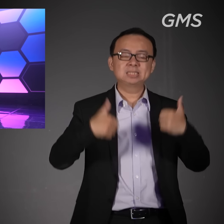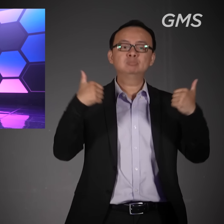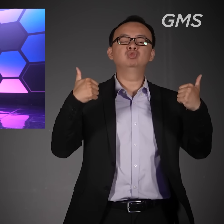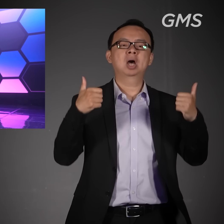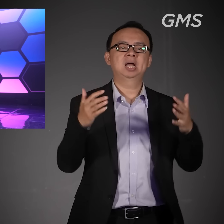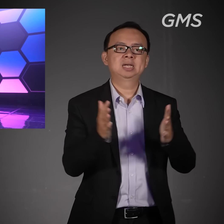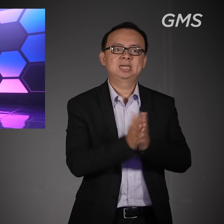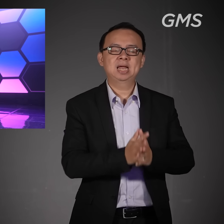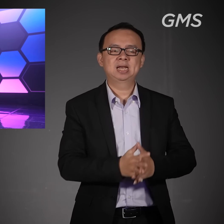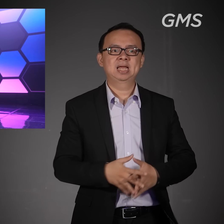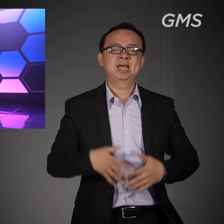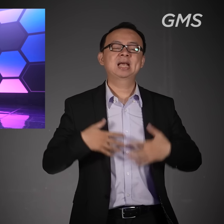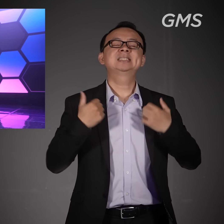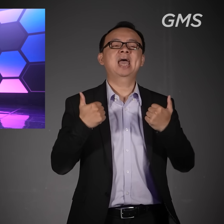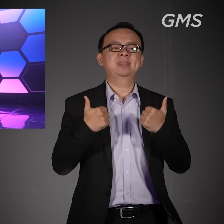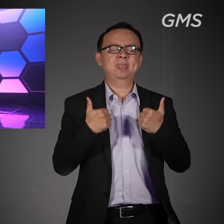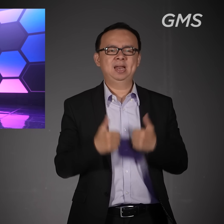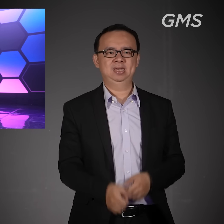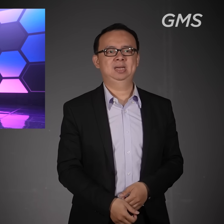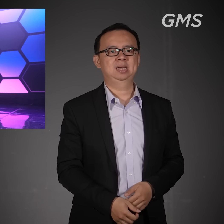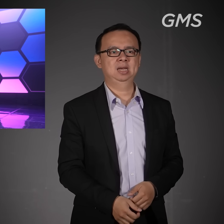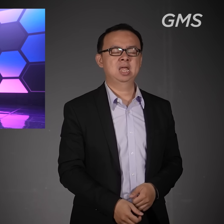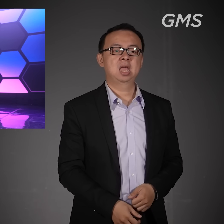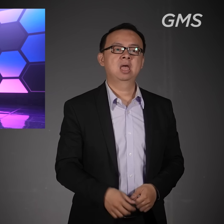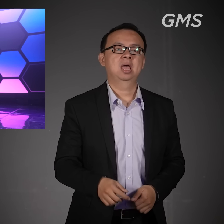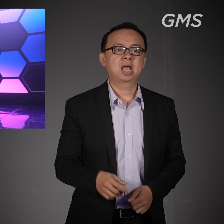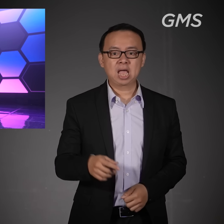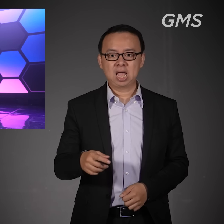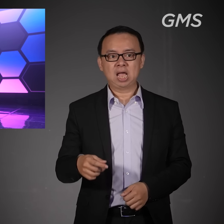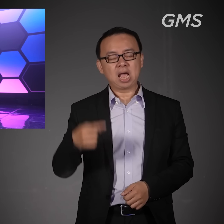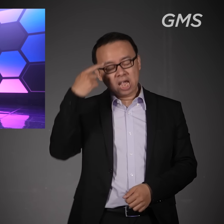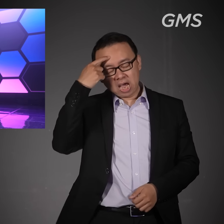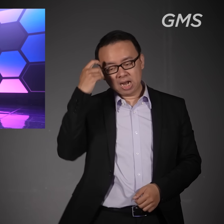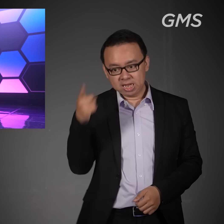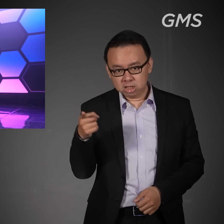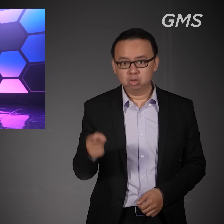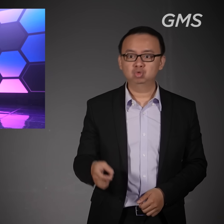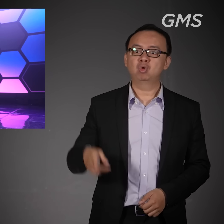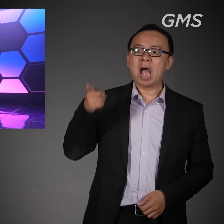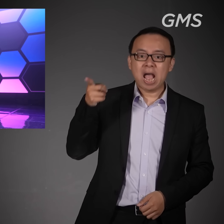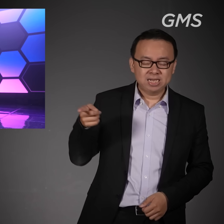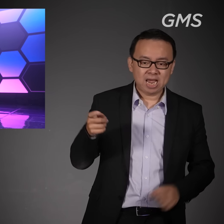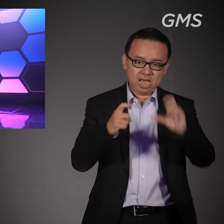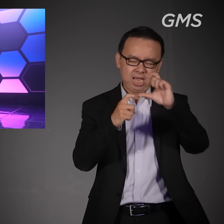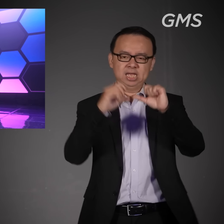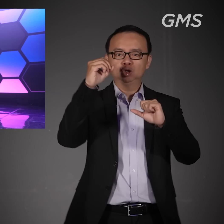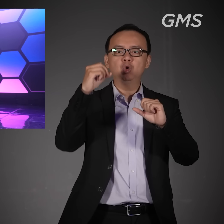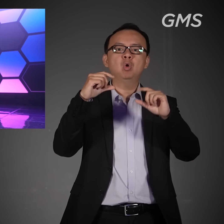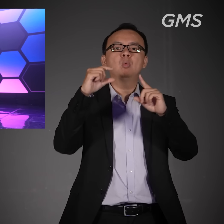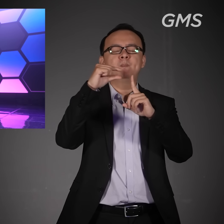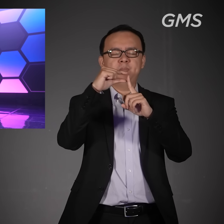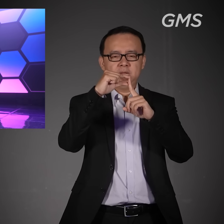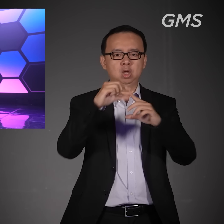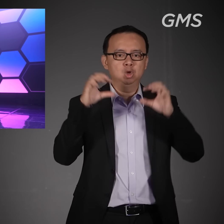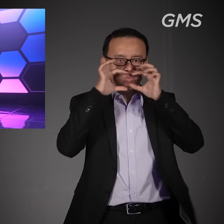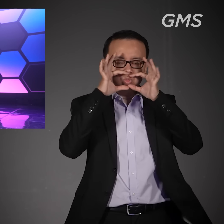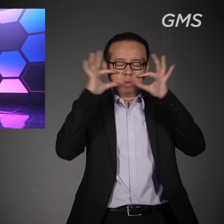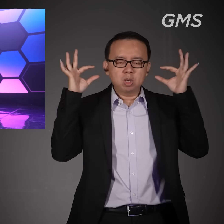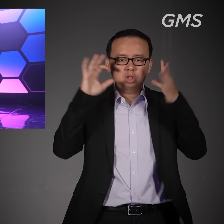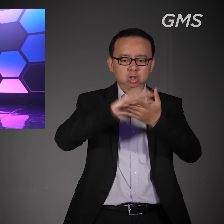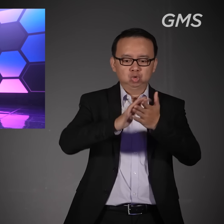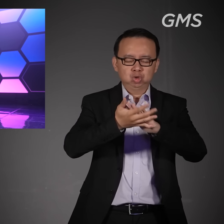kita percaya pemeliharaan. Makanya itu protokol kesehatan, SOP super tinggi sesuai dengan anjuran pemerintah.